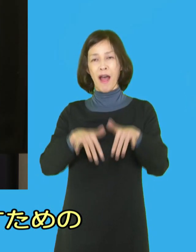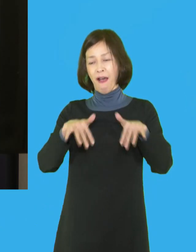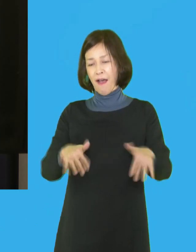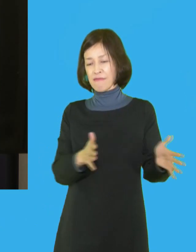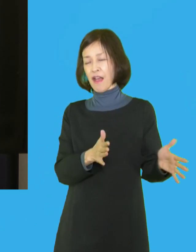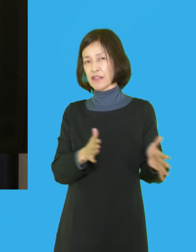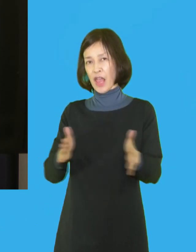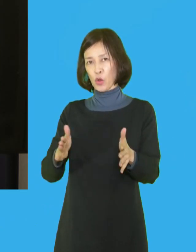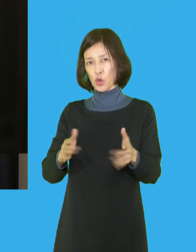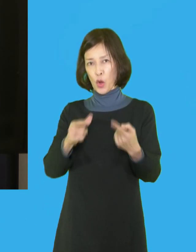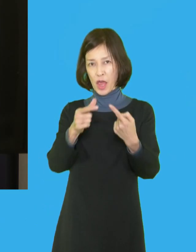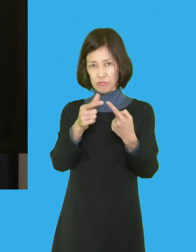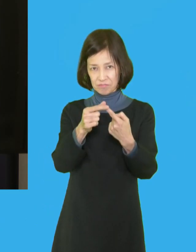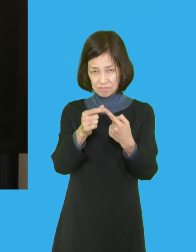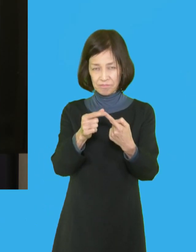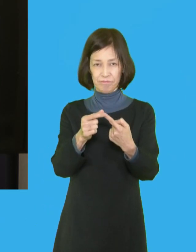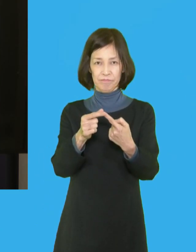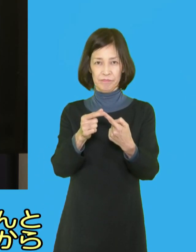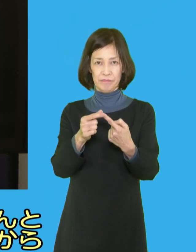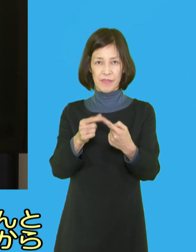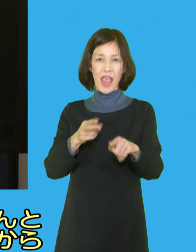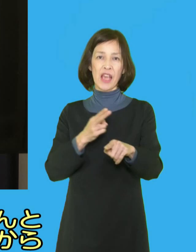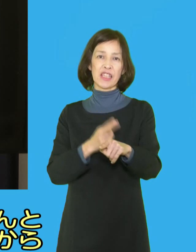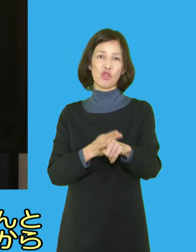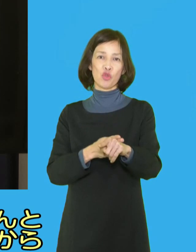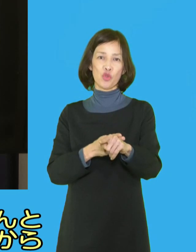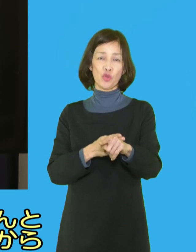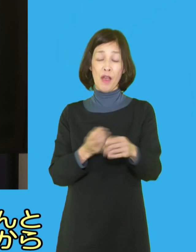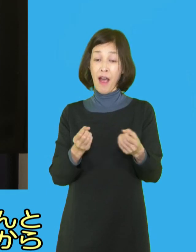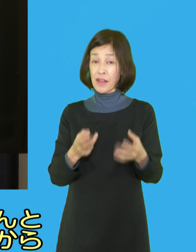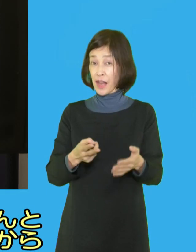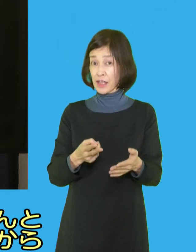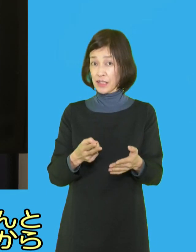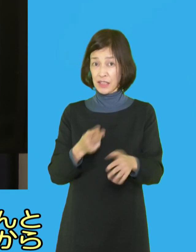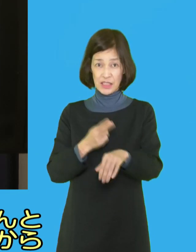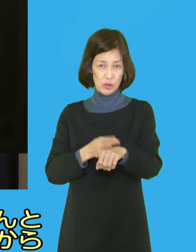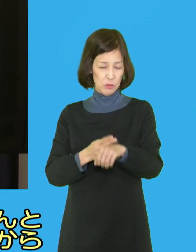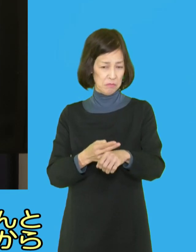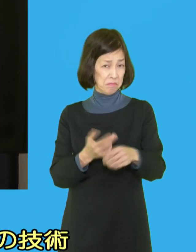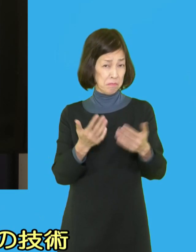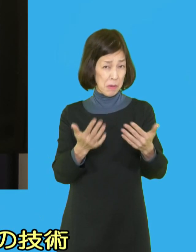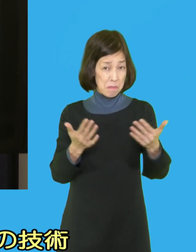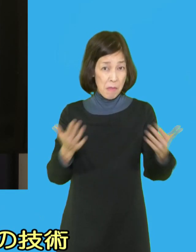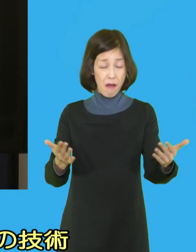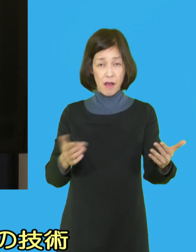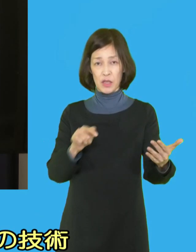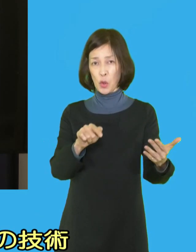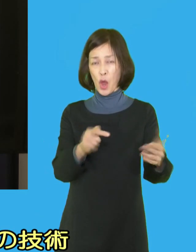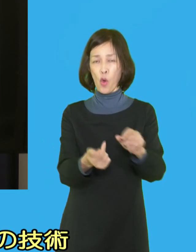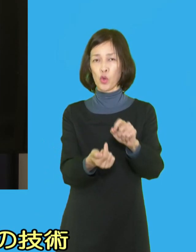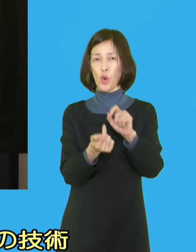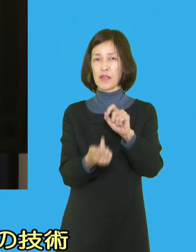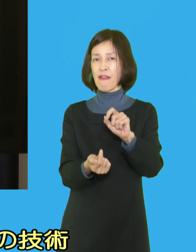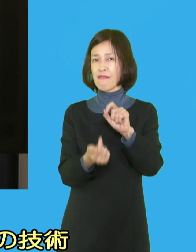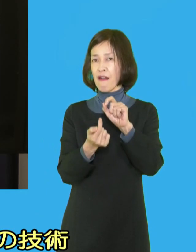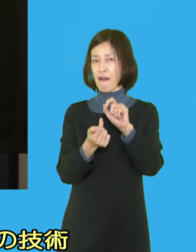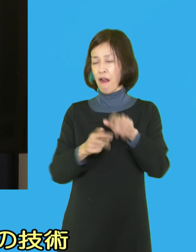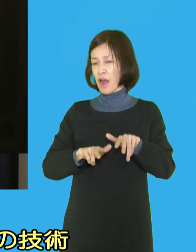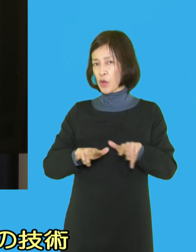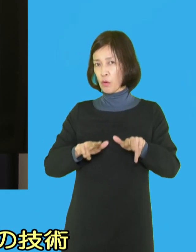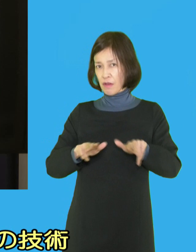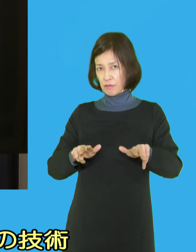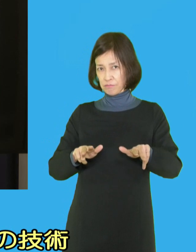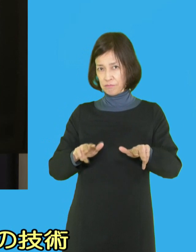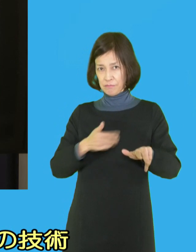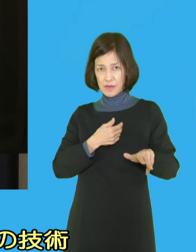整える、そして、技術、新しい技術が、まあ、今どんどんと生まれてきていますから、それを取り入れながら行政が活用